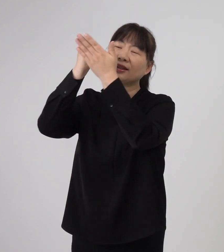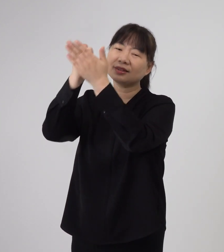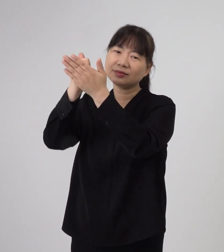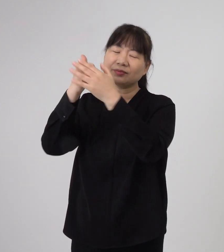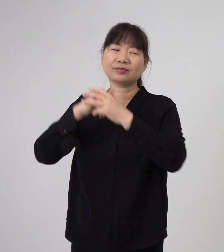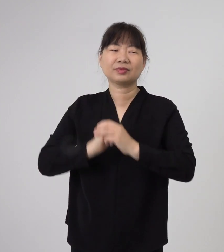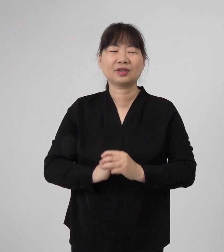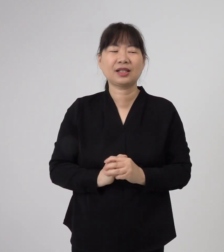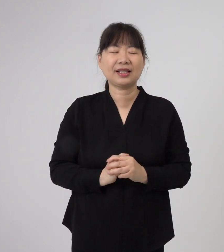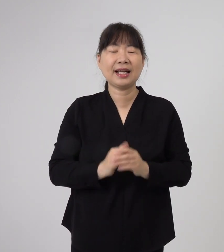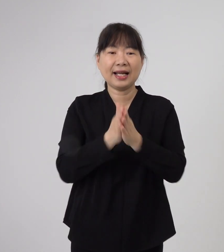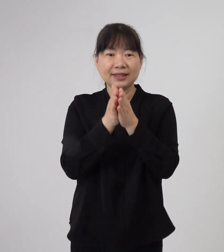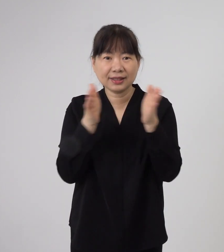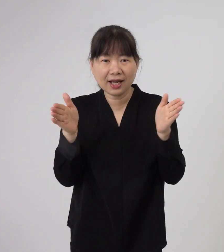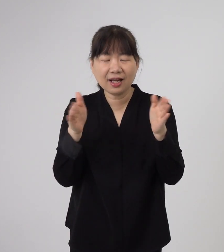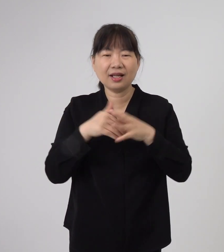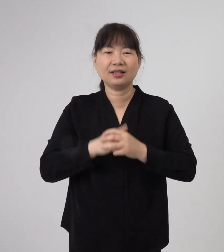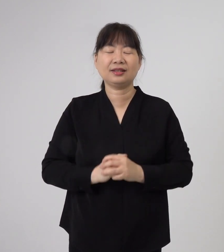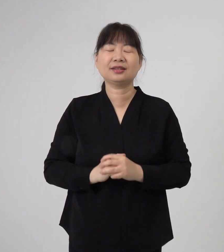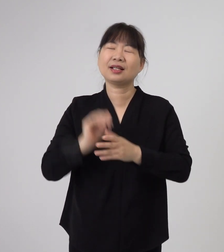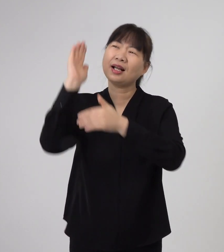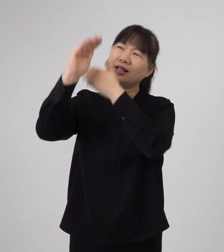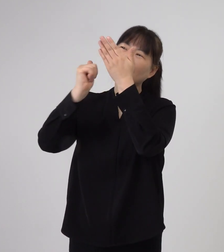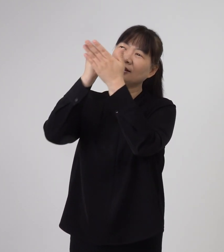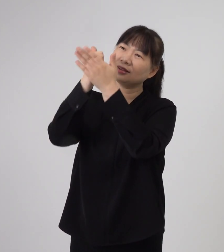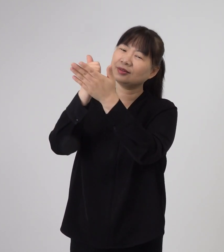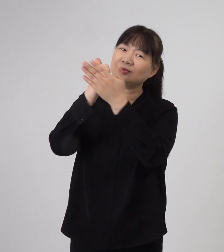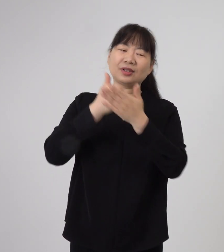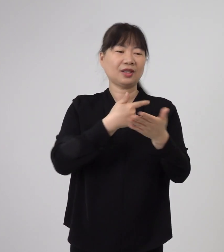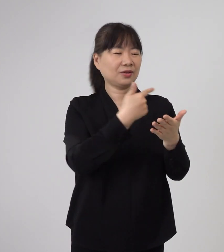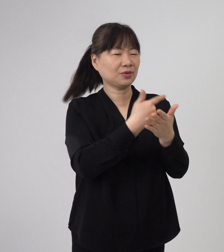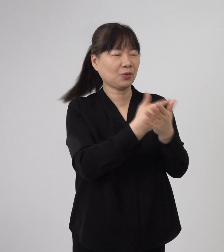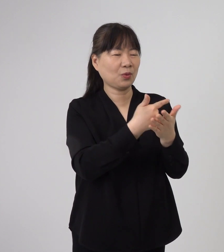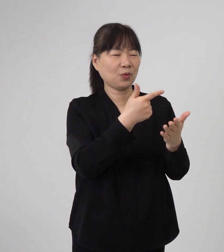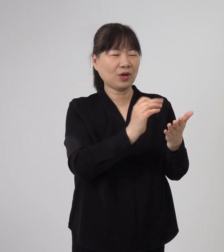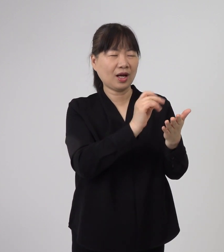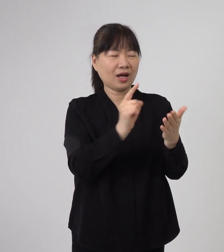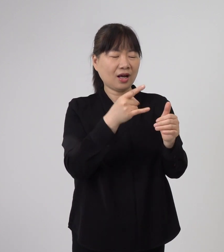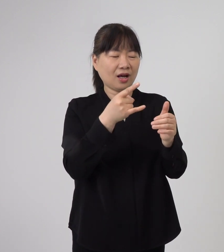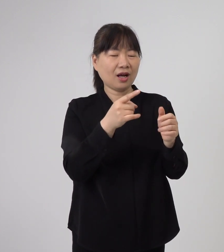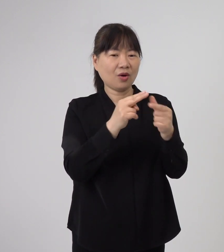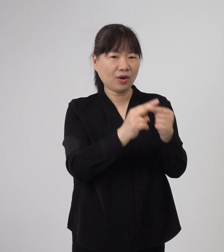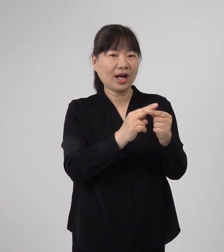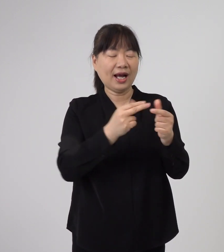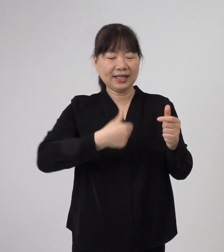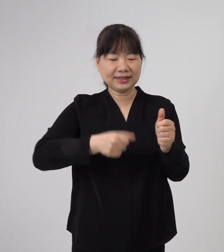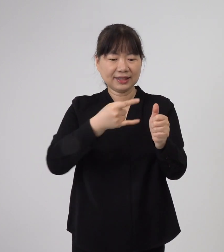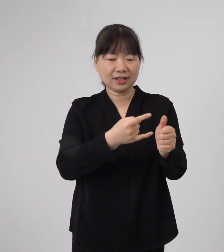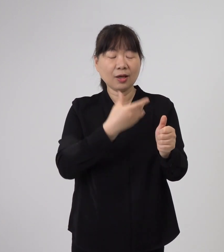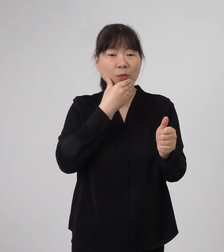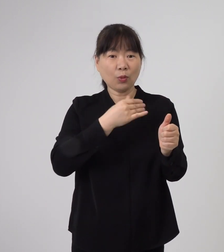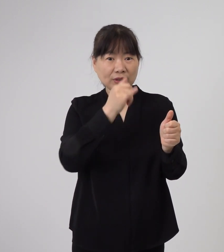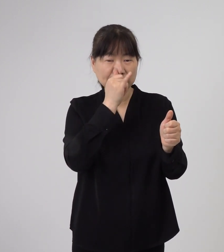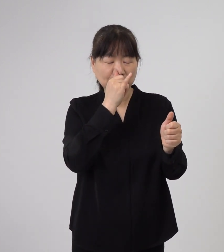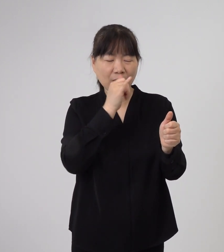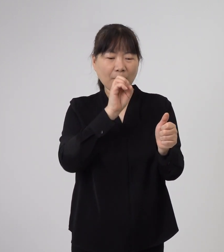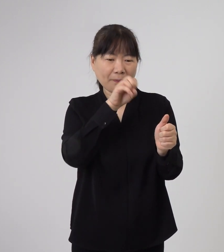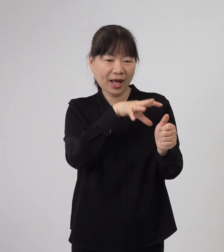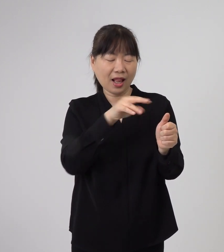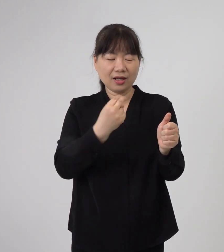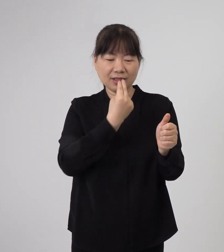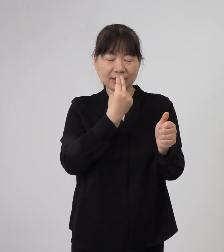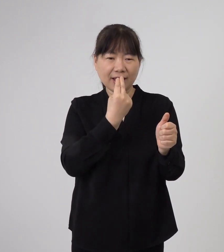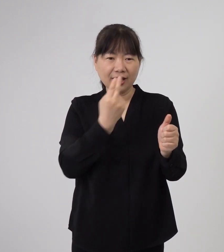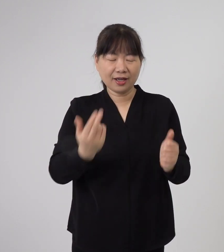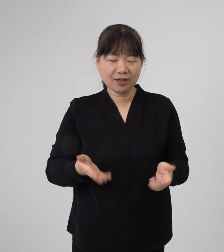하나님이, 자, 시작. 하나님이 노아와 그 아들들에게 복을 주시며 그들에게 이르시되